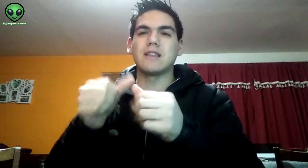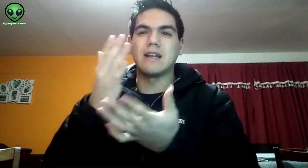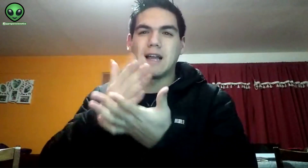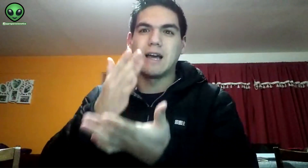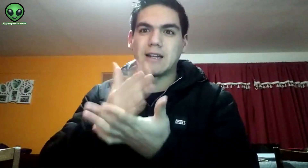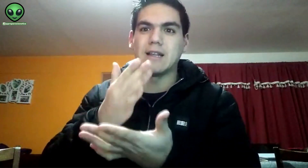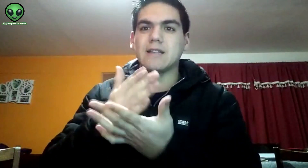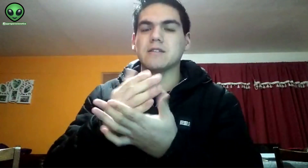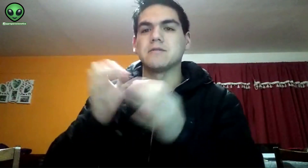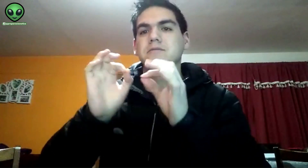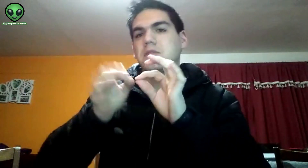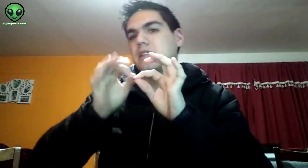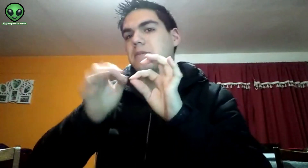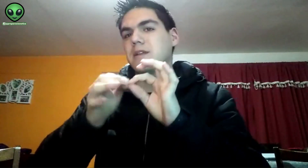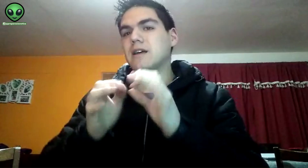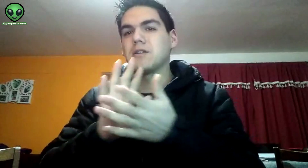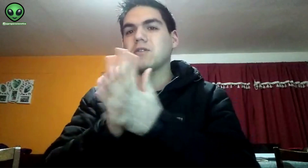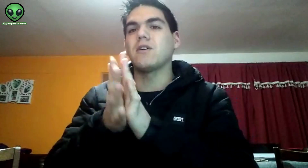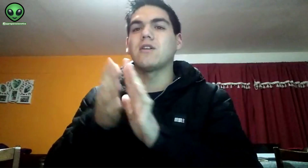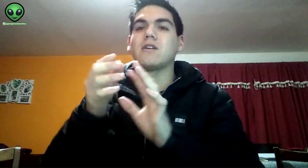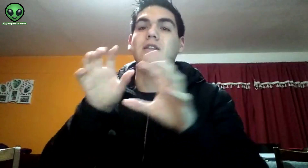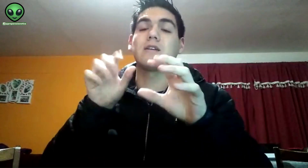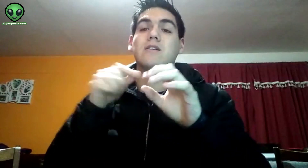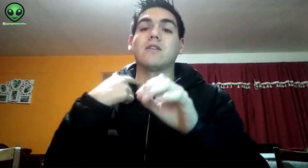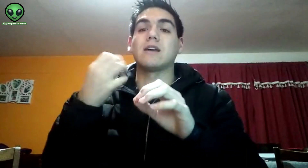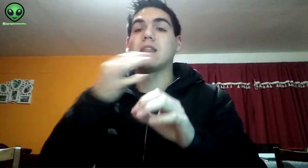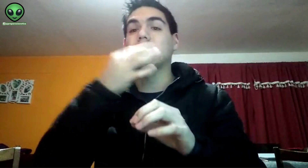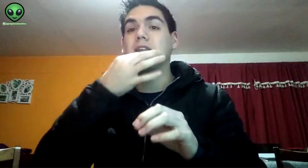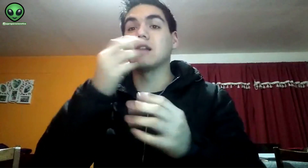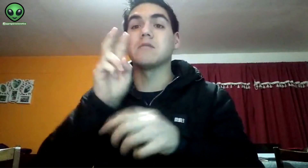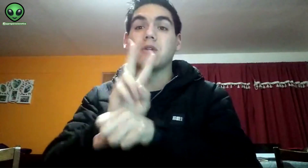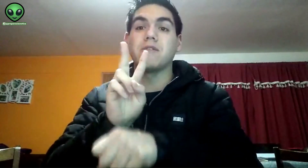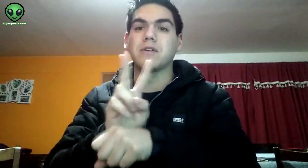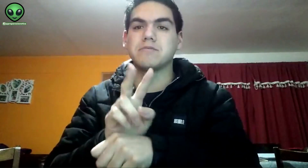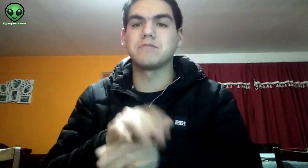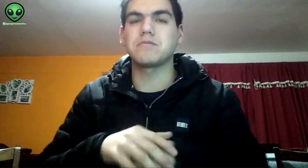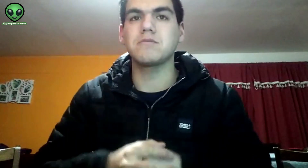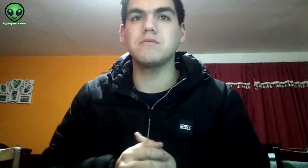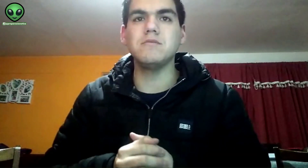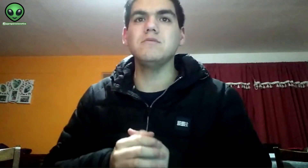durante la clase, interpretando todo lo que dice el profe.